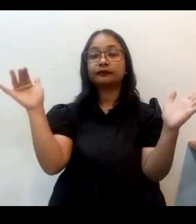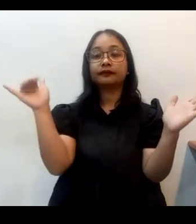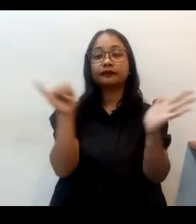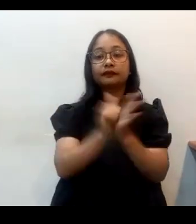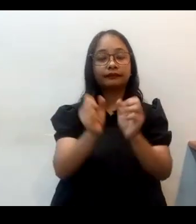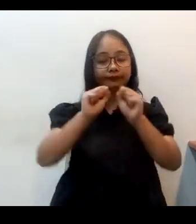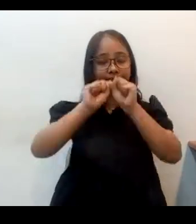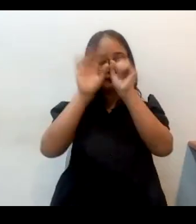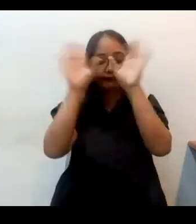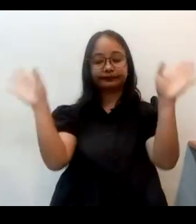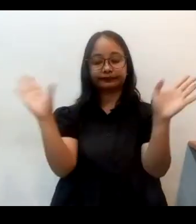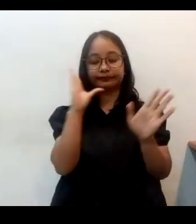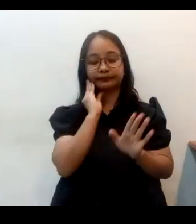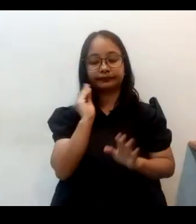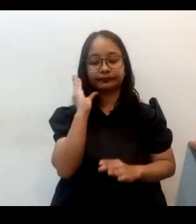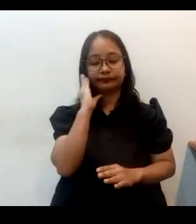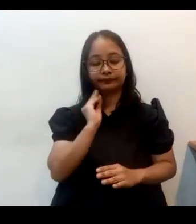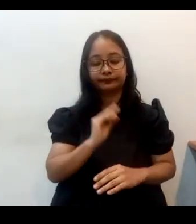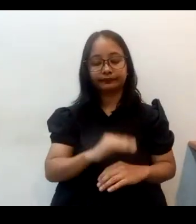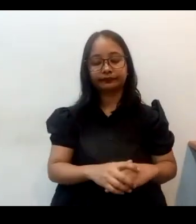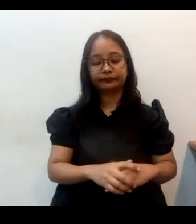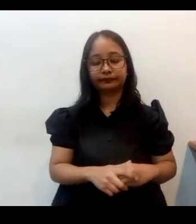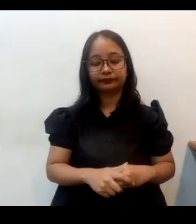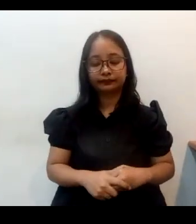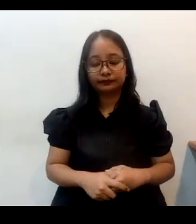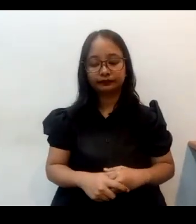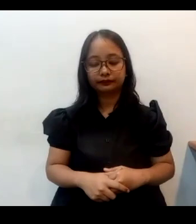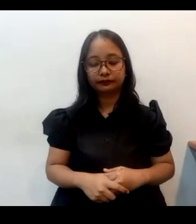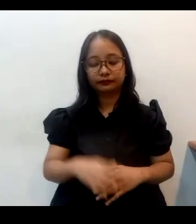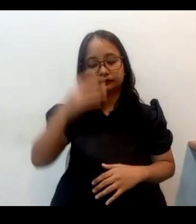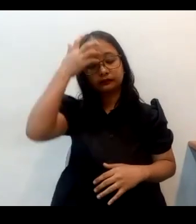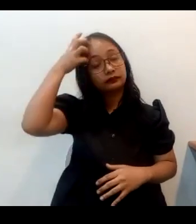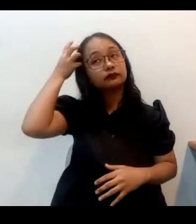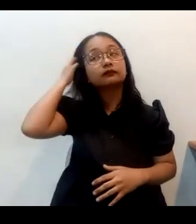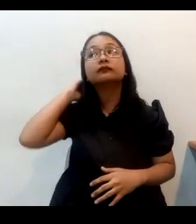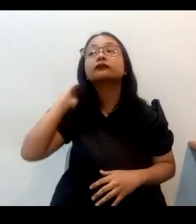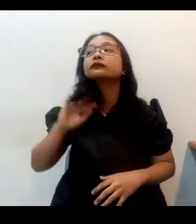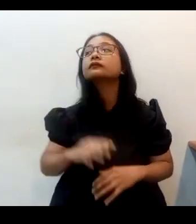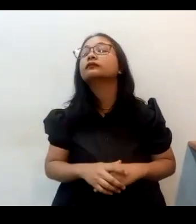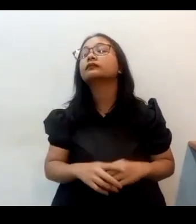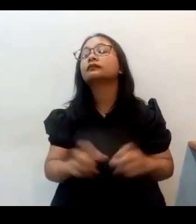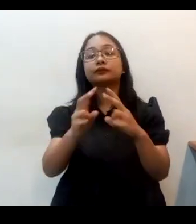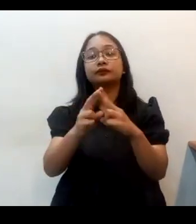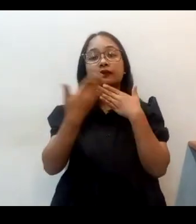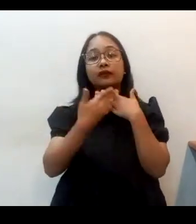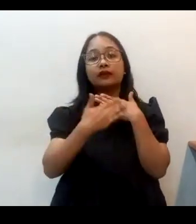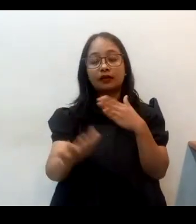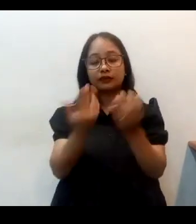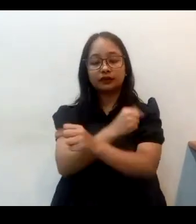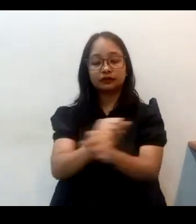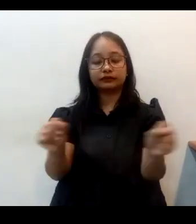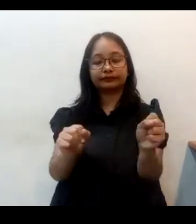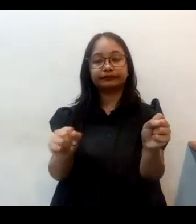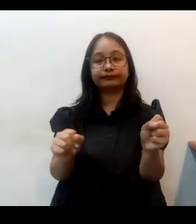Kaya kapag po tayo po'y naligtas, yung kaligtasan ay napasa atin dahil ito po'y malinaw na karanasan. Even after we get salvation, there are so